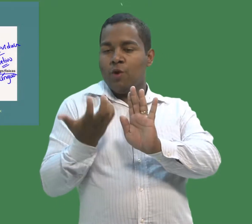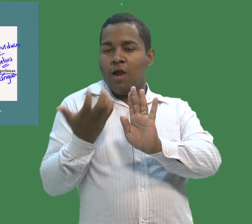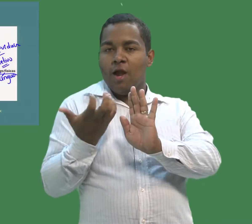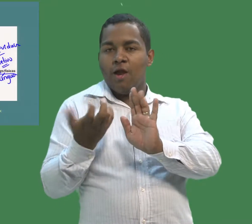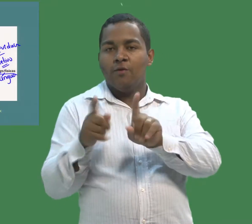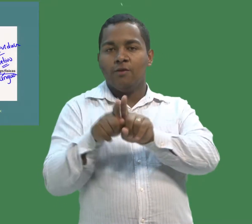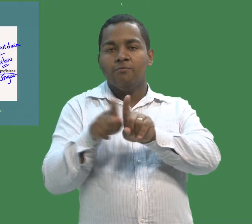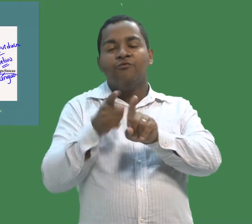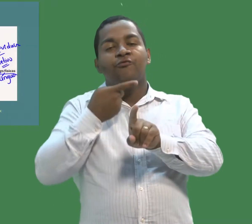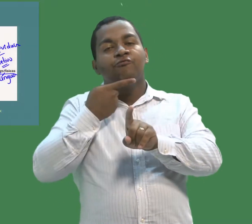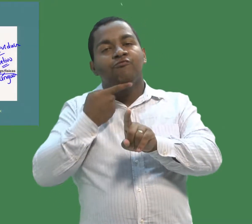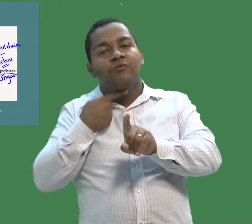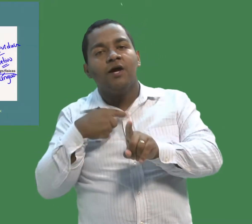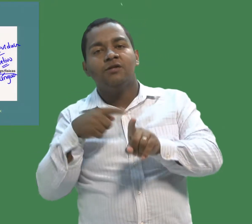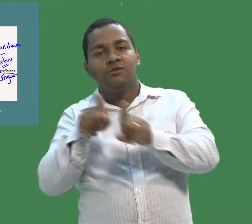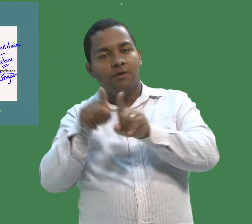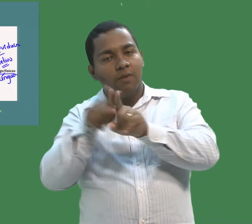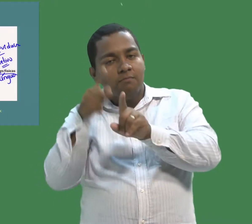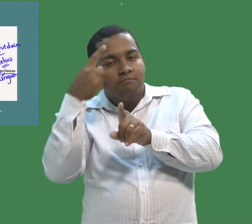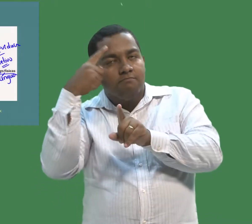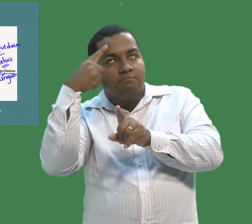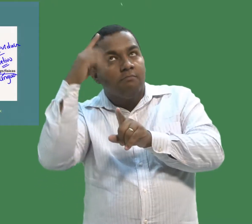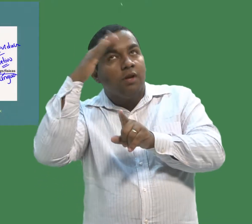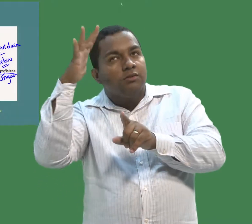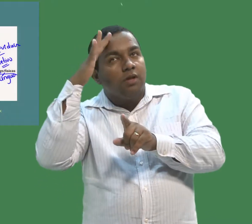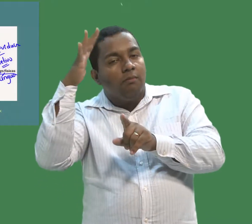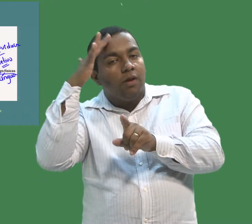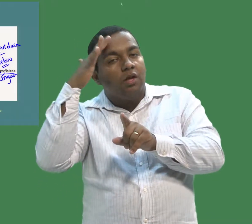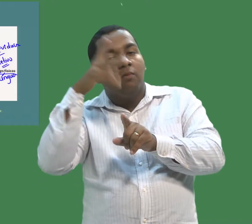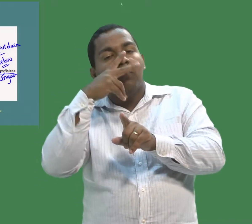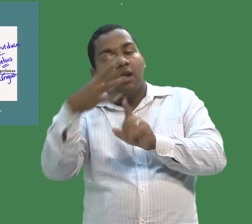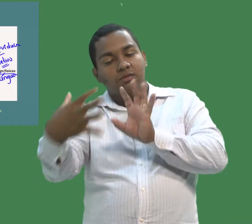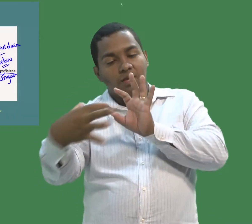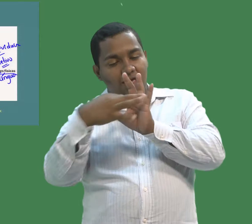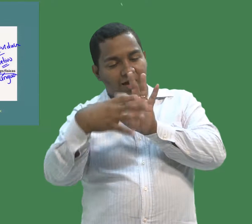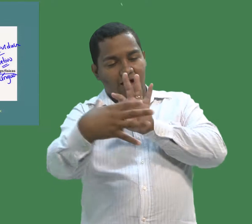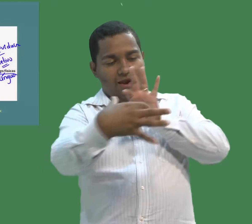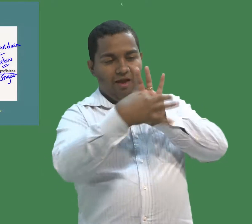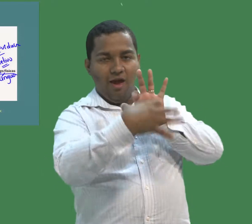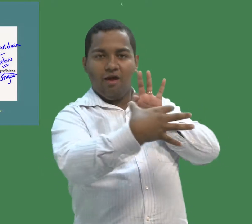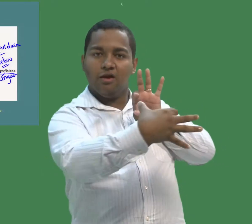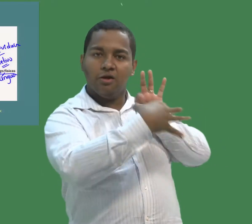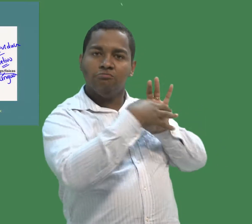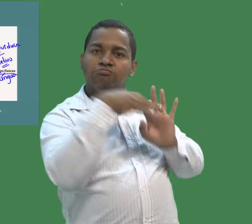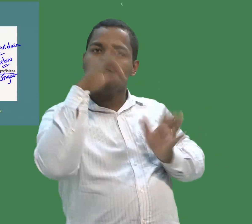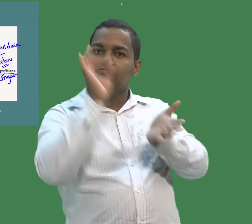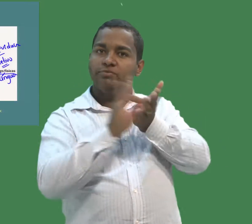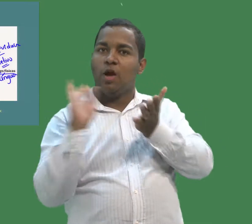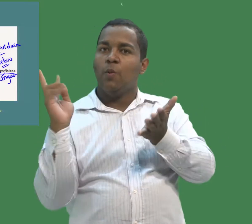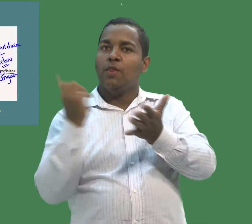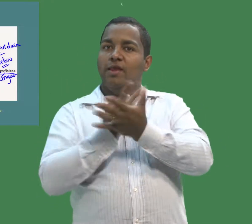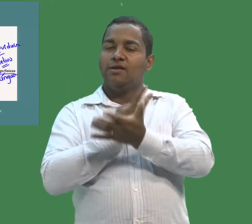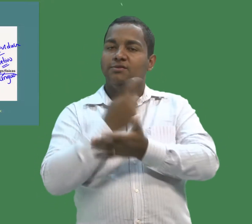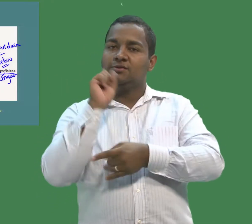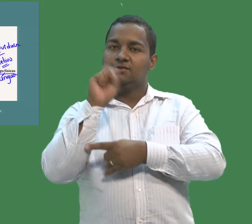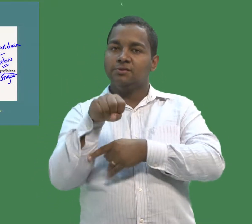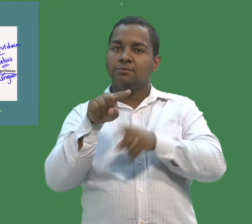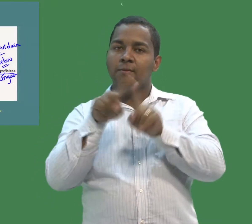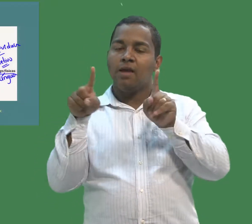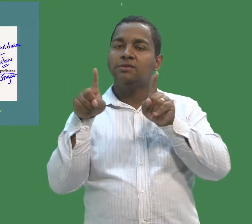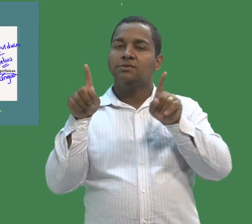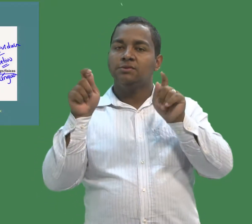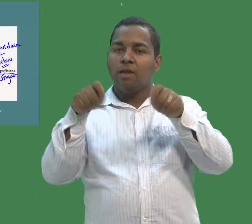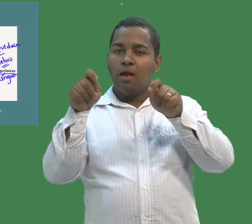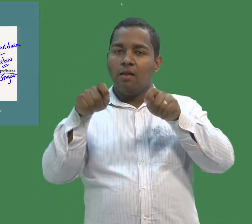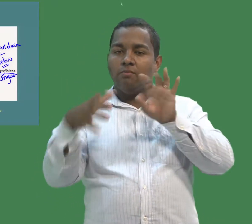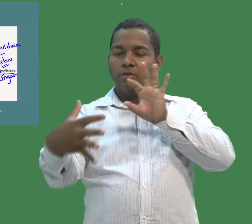também seu pensamento. Tá? Então, vamos pensar que tudo está ligado a esse eu, que de fato acontece. E se nós também pudermos associar